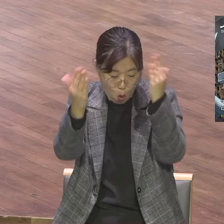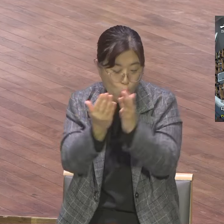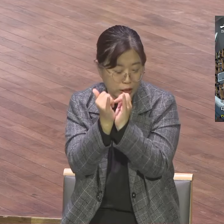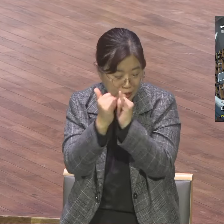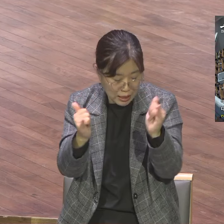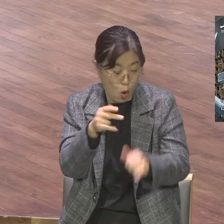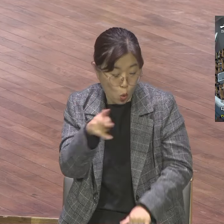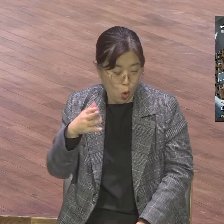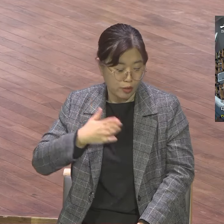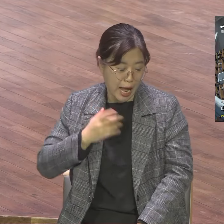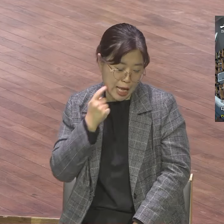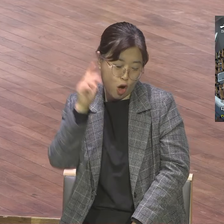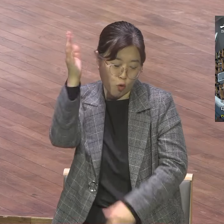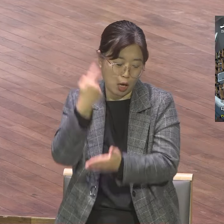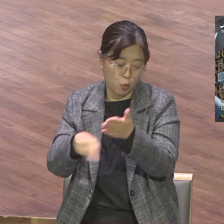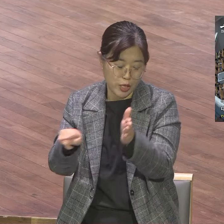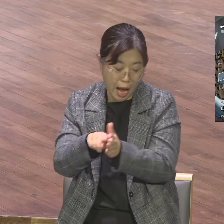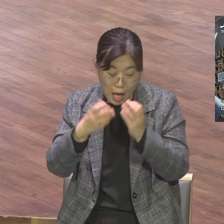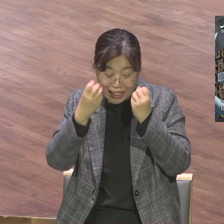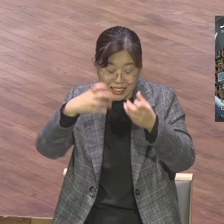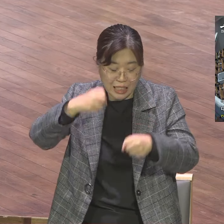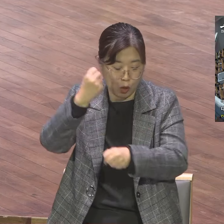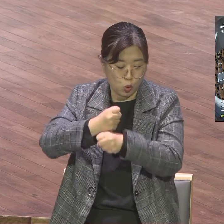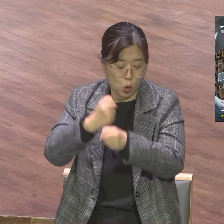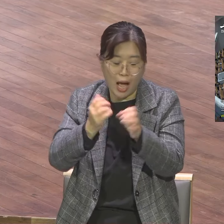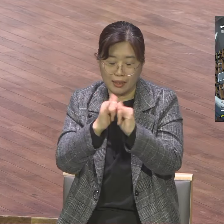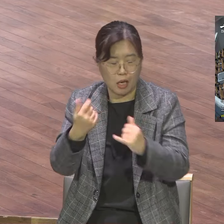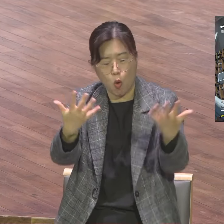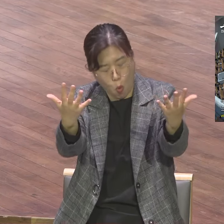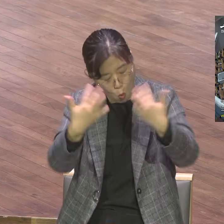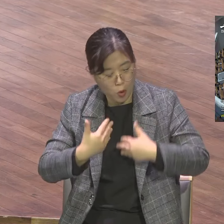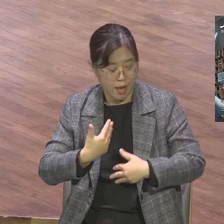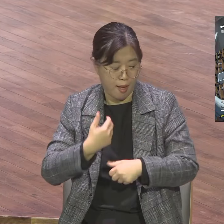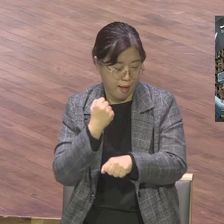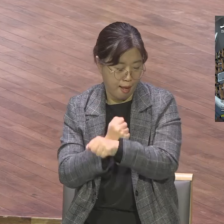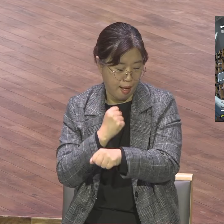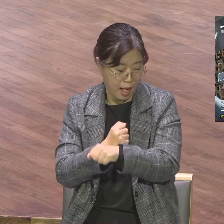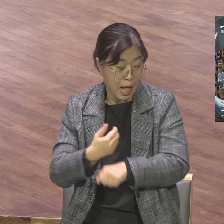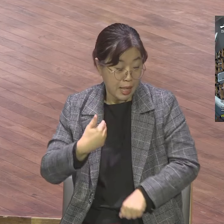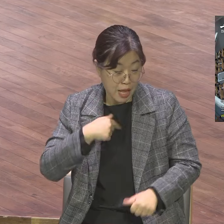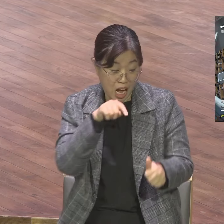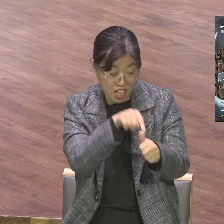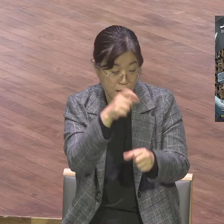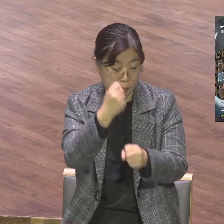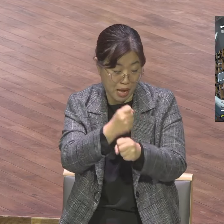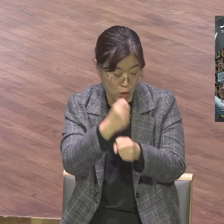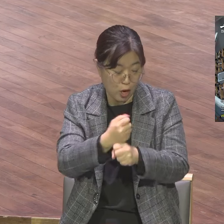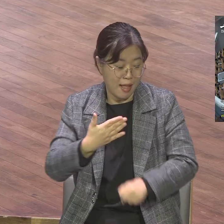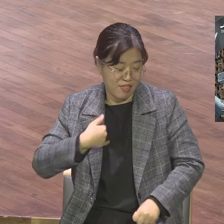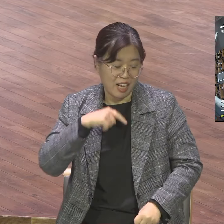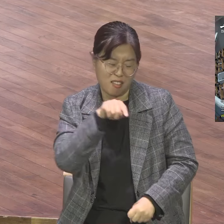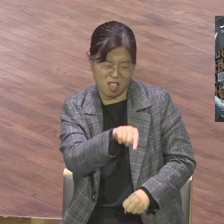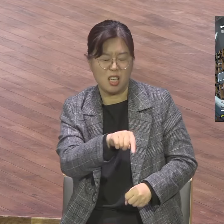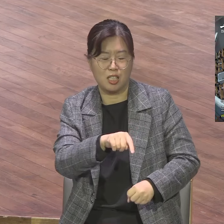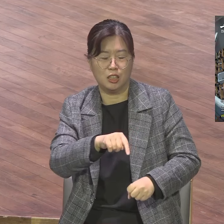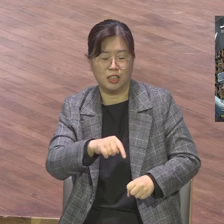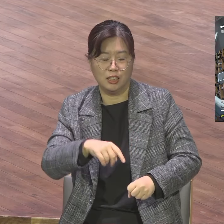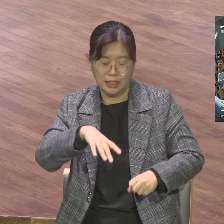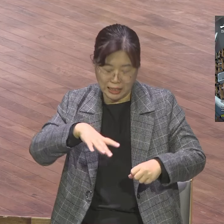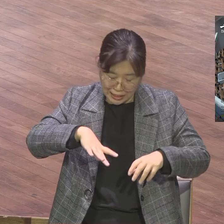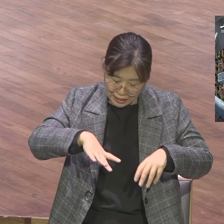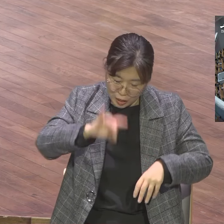곧 내가 내 영광을 위하여 창조한 자를 오게 하라. 그를 내가 지었고 그를 내가